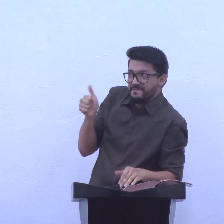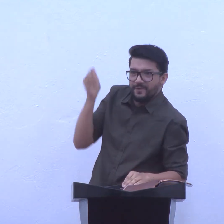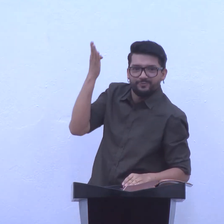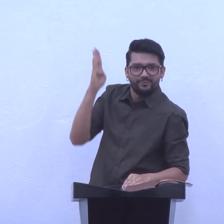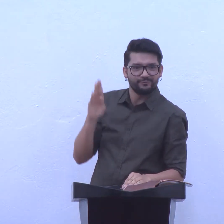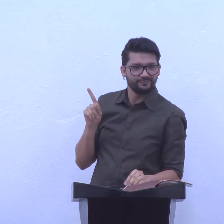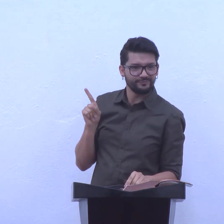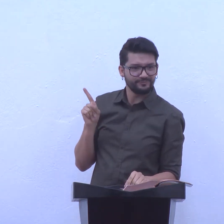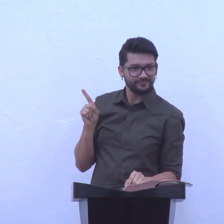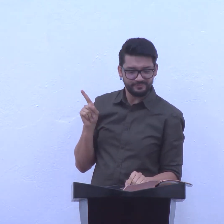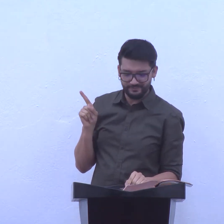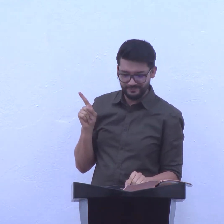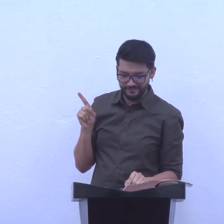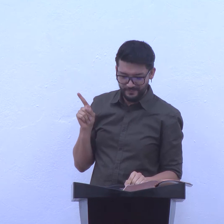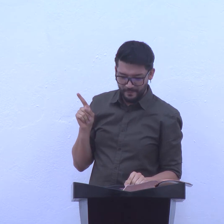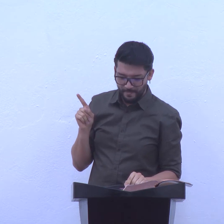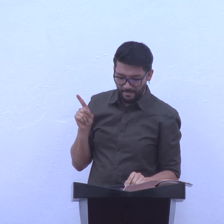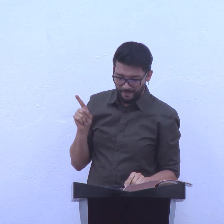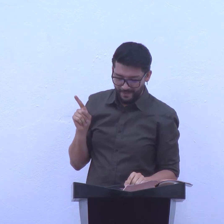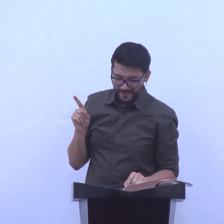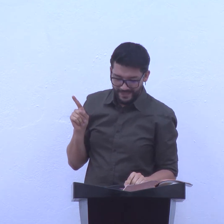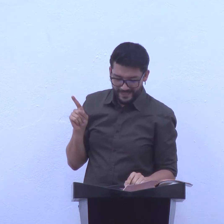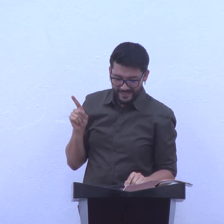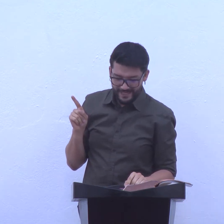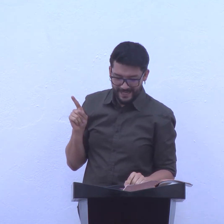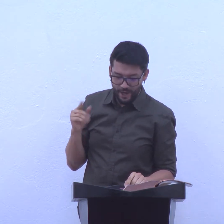pueblo de Israel entendiera que Él era su fuente.